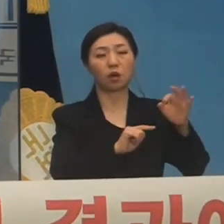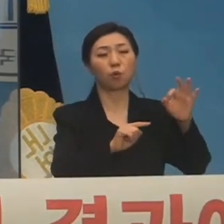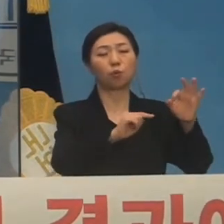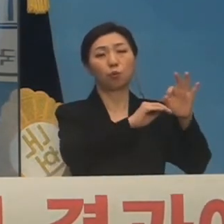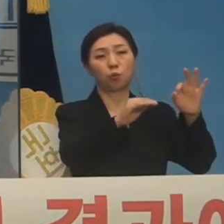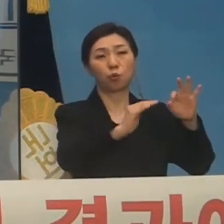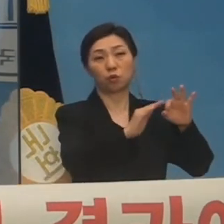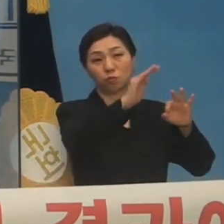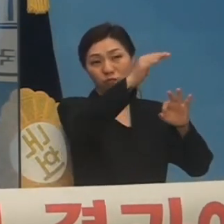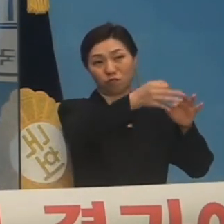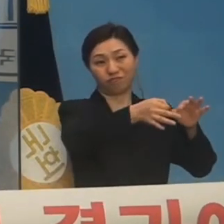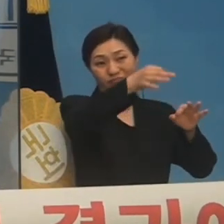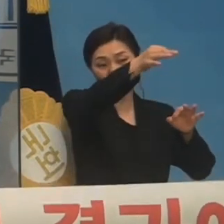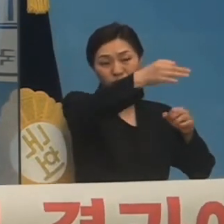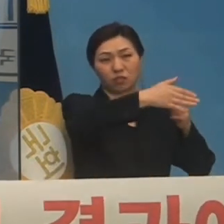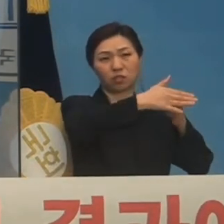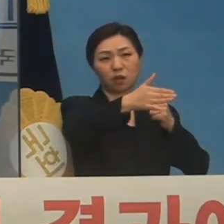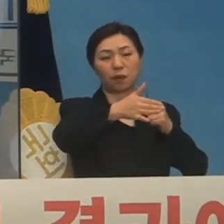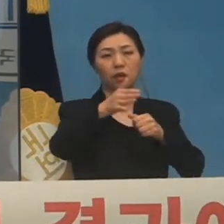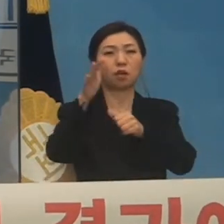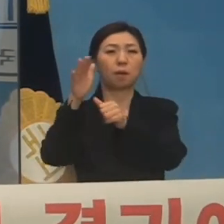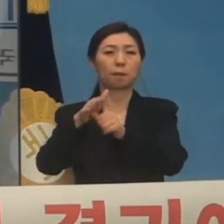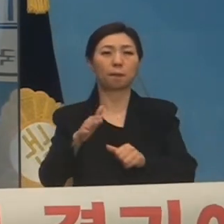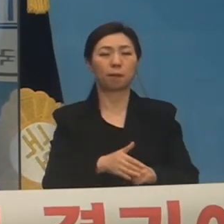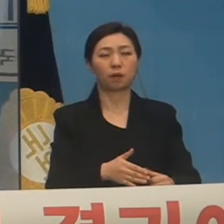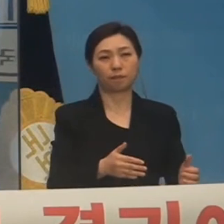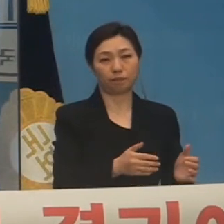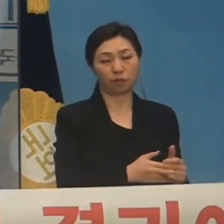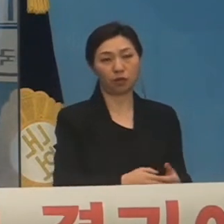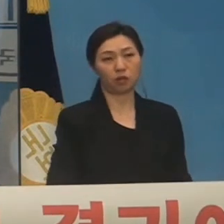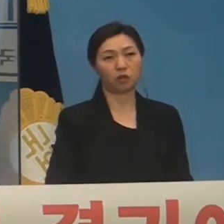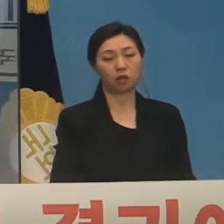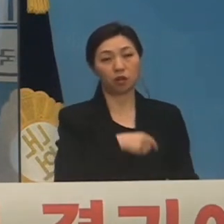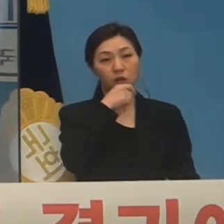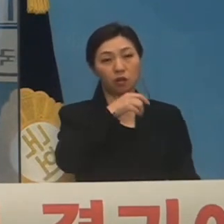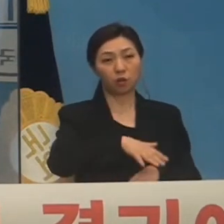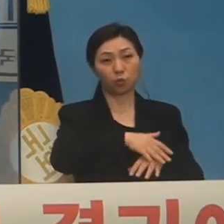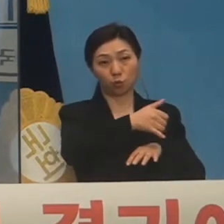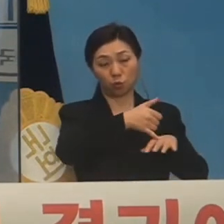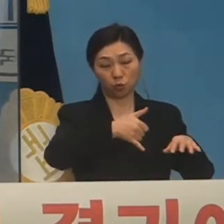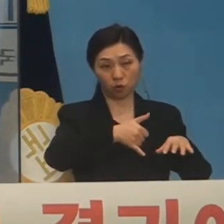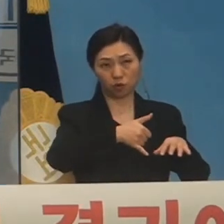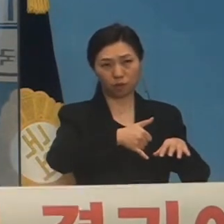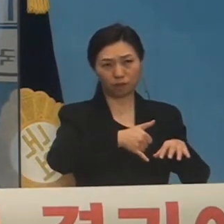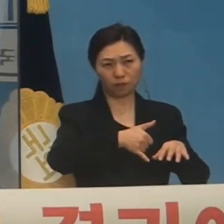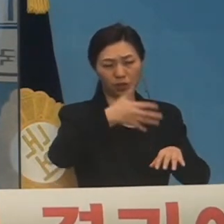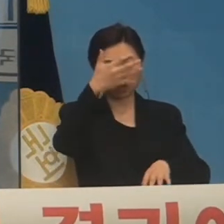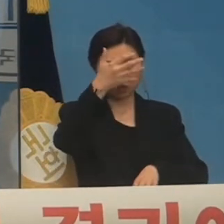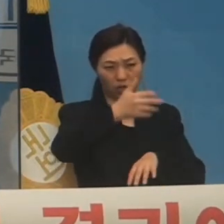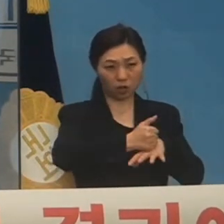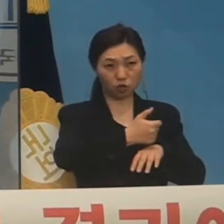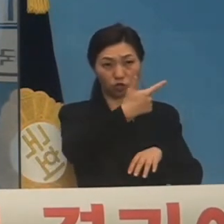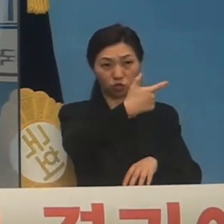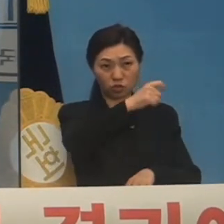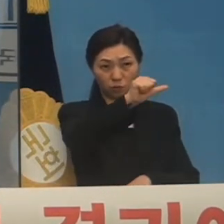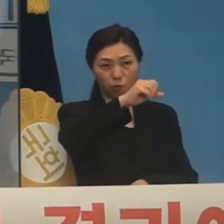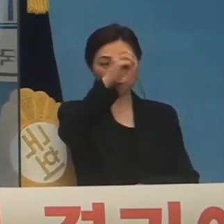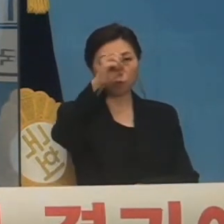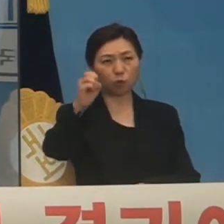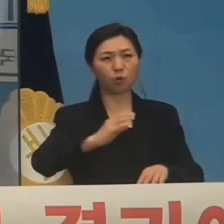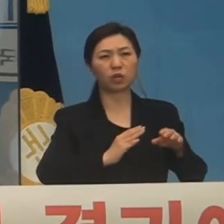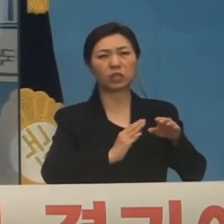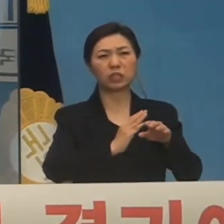결국 농협 RPC가 입찰한 물량이 최종 낙찰된 물량 중 65%